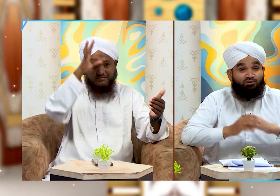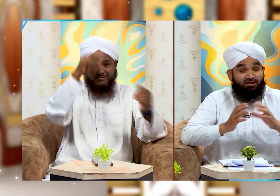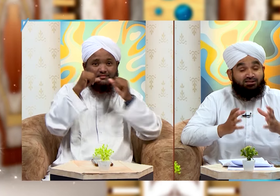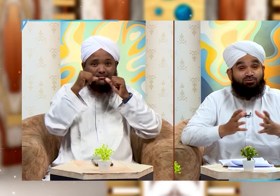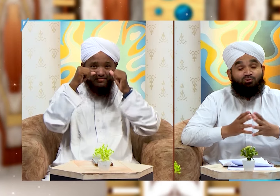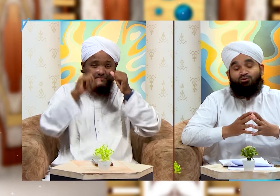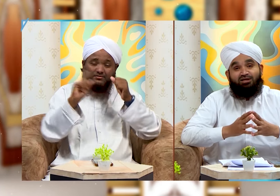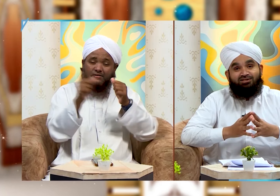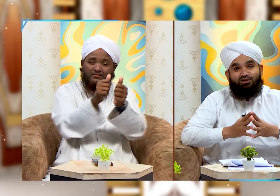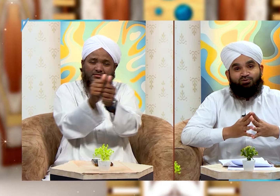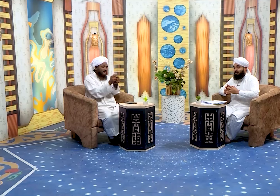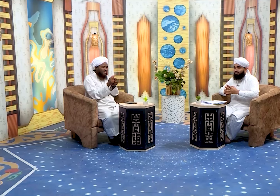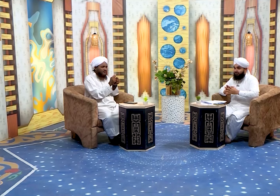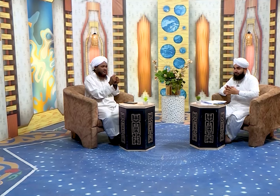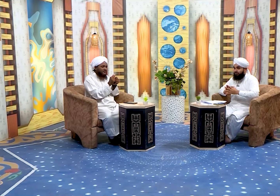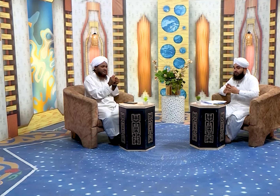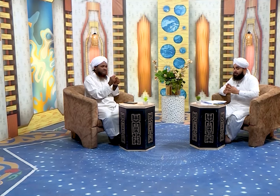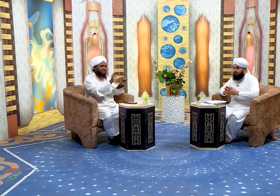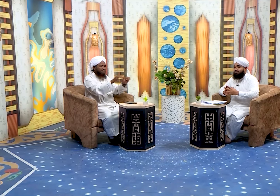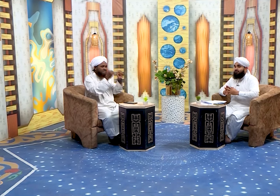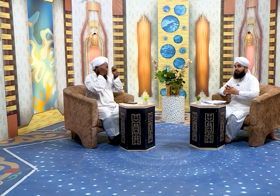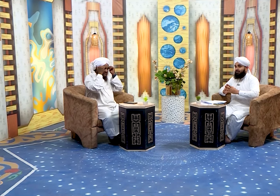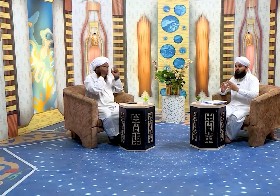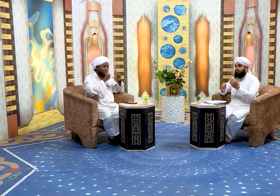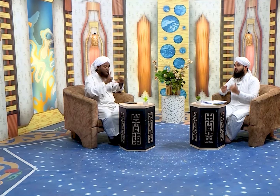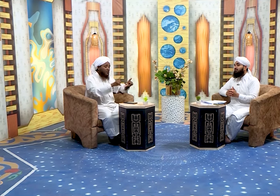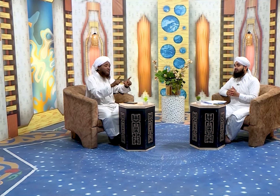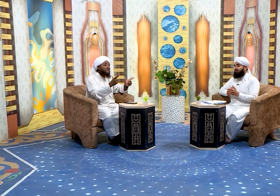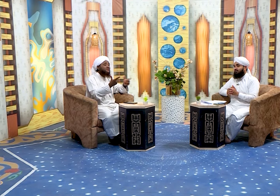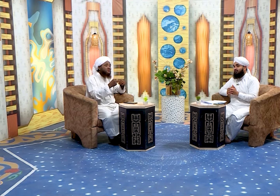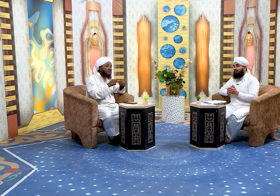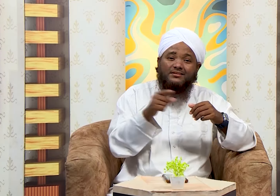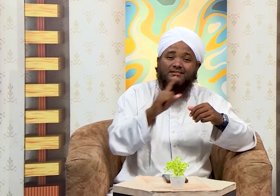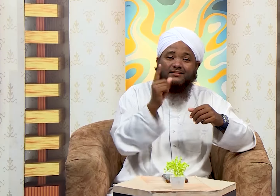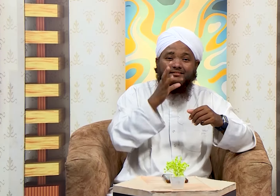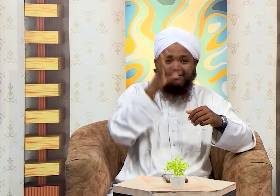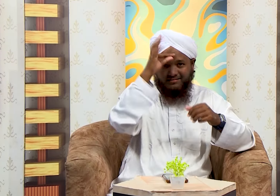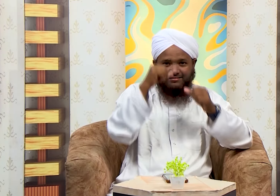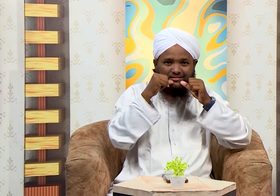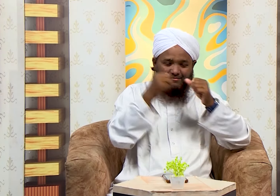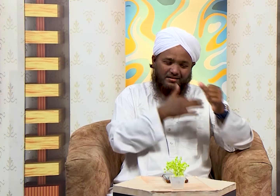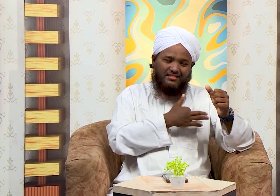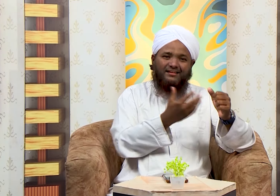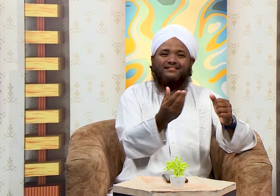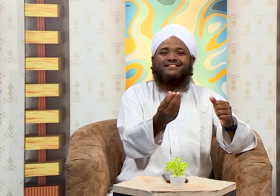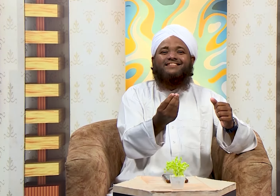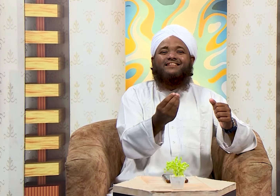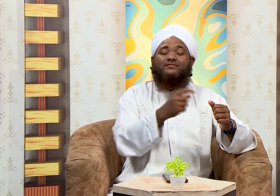اس کا ایک سبب حضور علیہ السلام کی نرمی شفقت ہے تو ہم بھی اگر چاہتے ہیں کہ لوگ ہم سے دور ناٹے